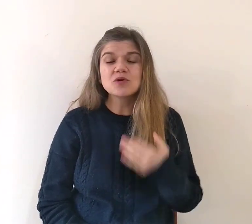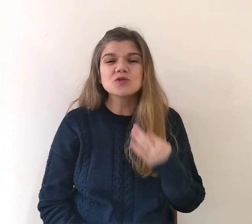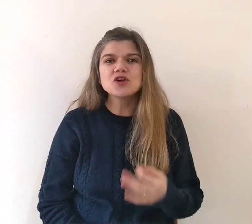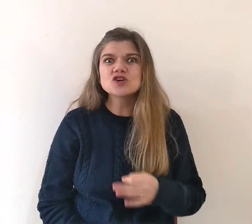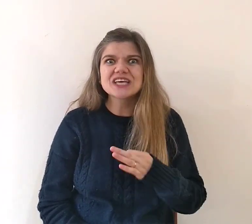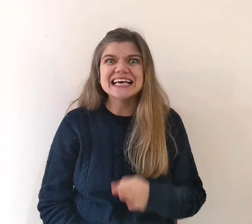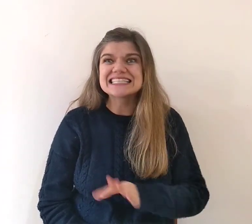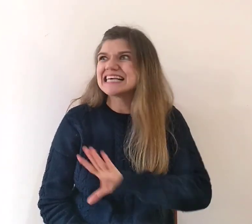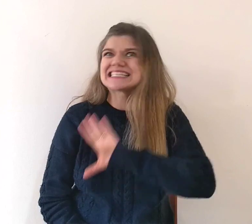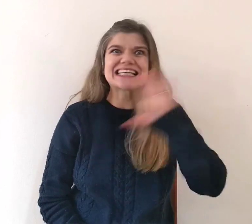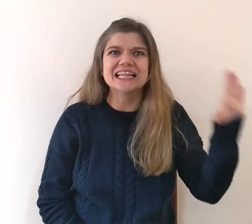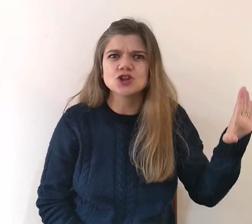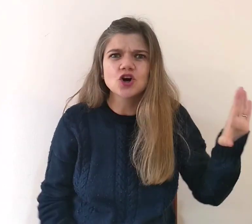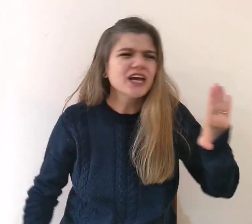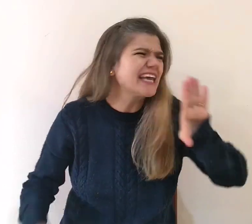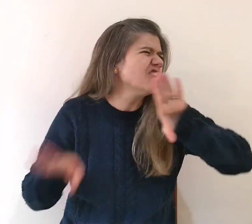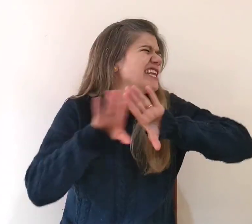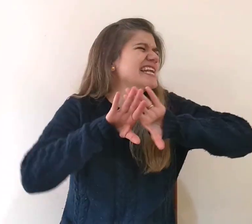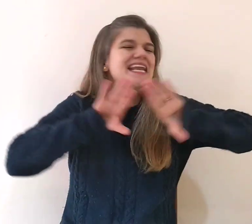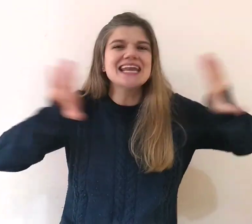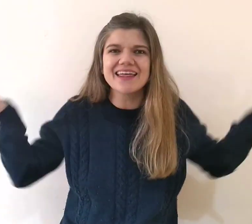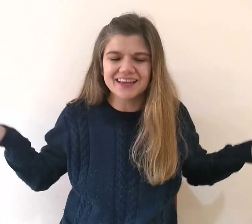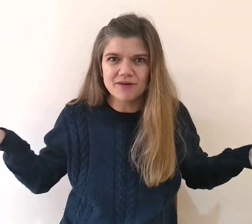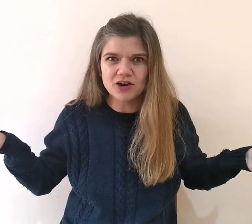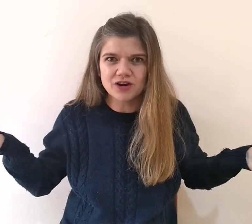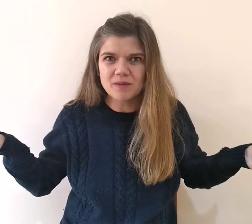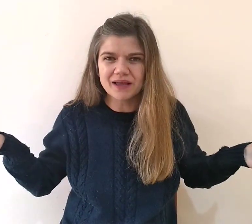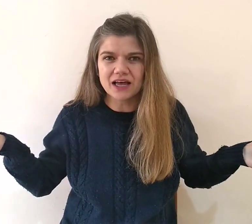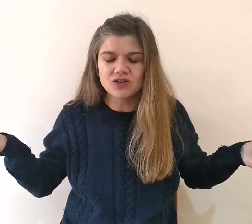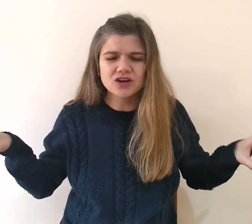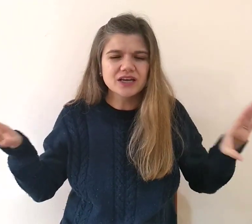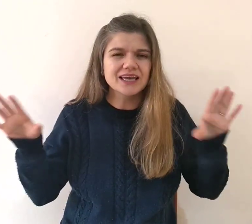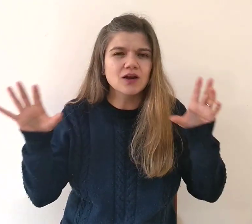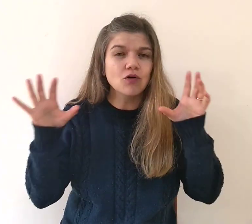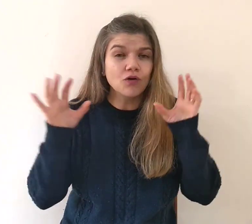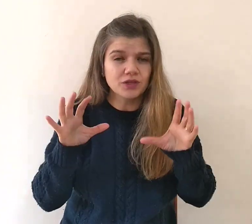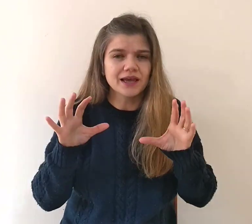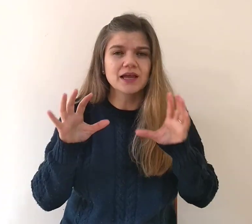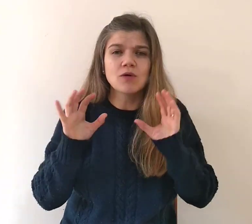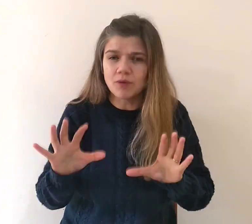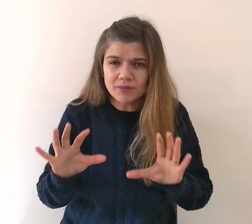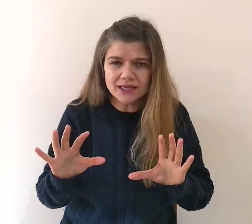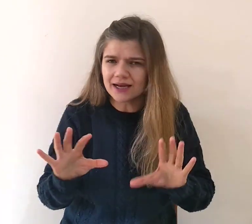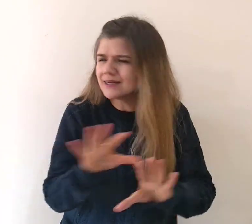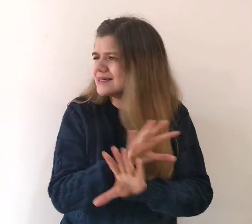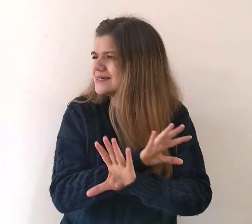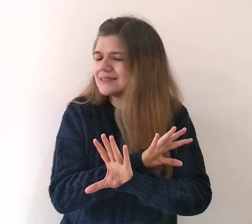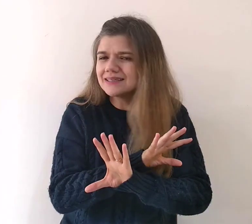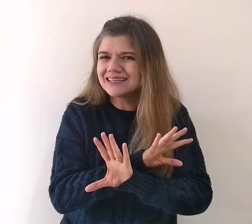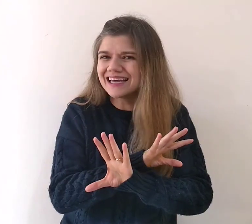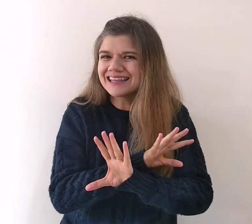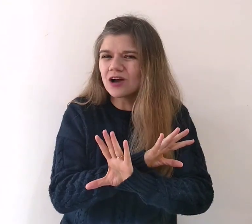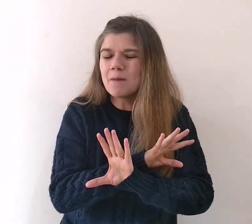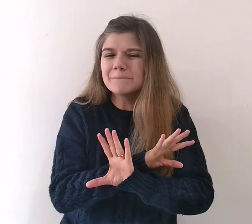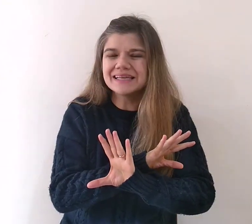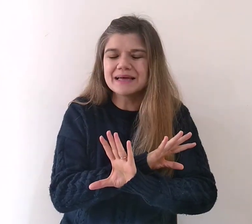un Dios que es santo, que no tiene nada que ver con el pecado, que lo odia, que lo abomina, que está